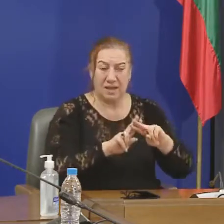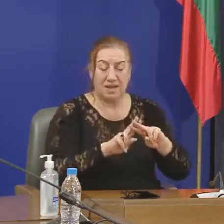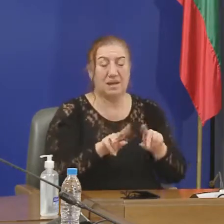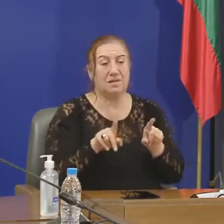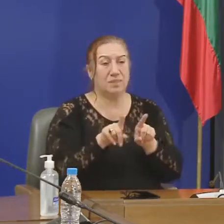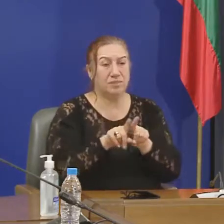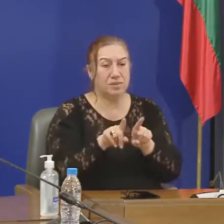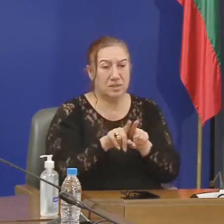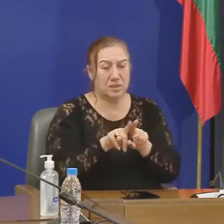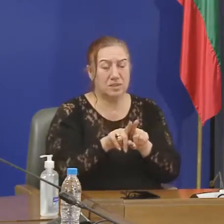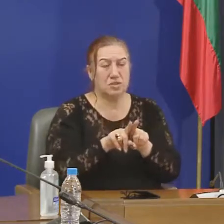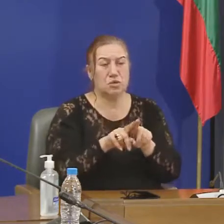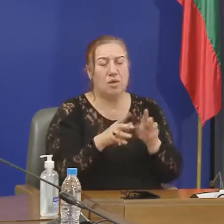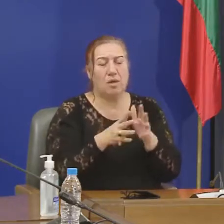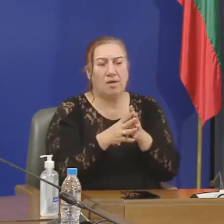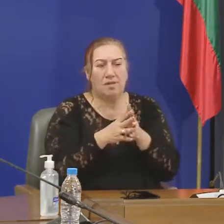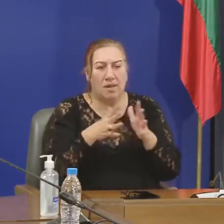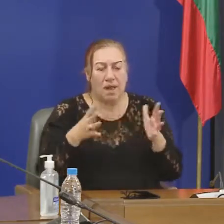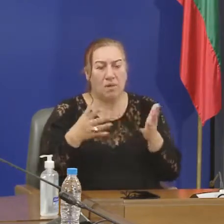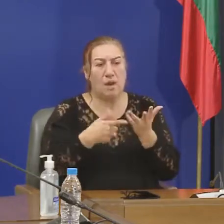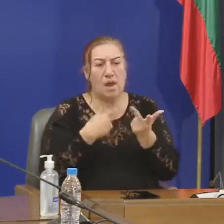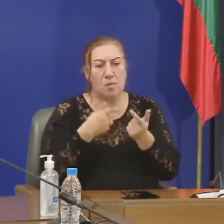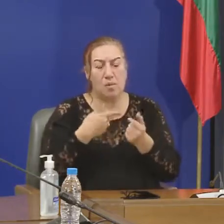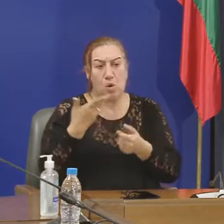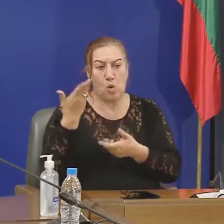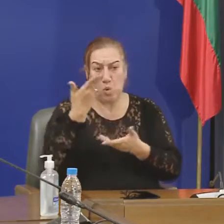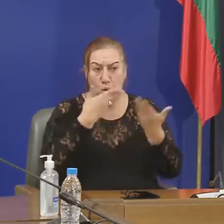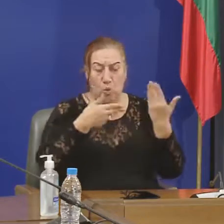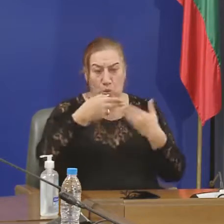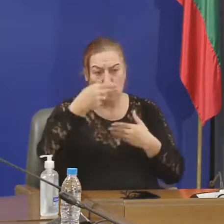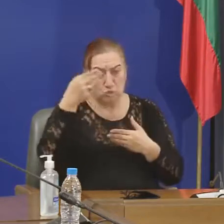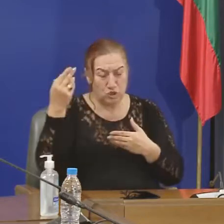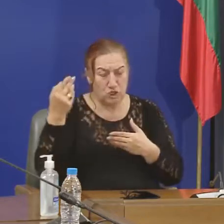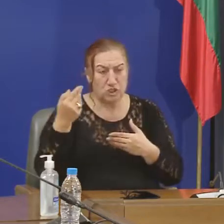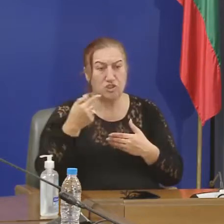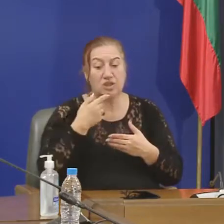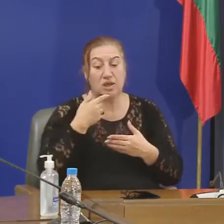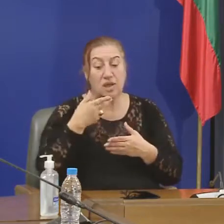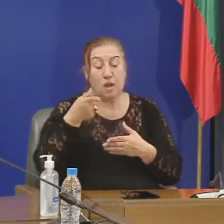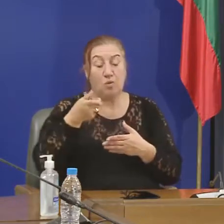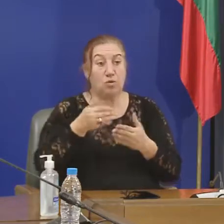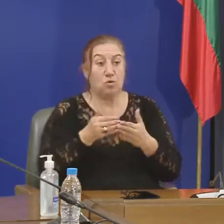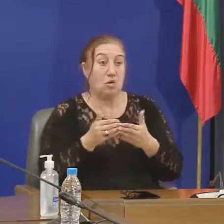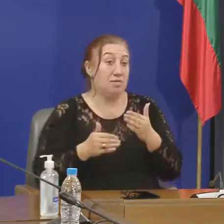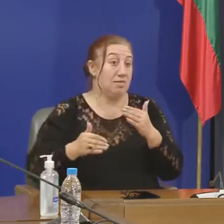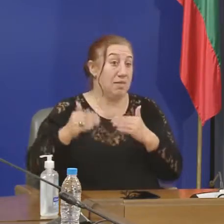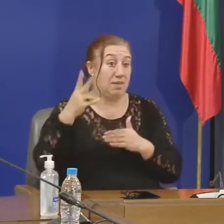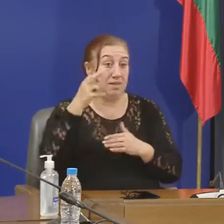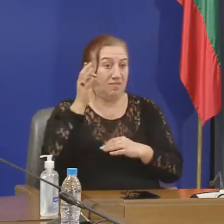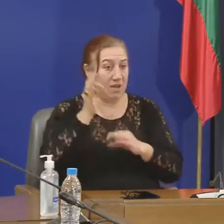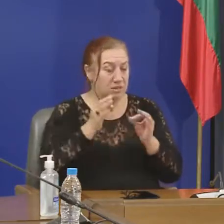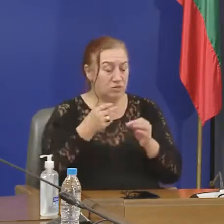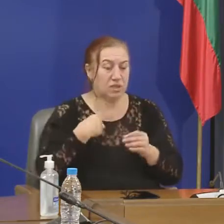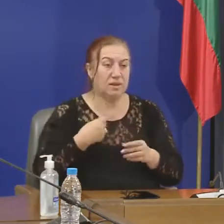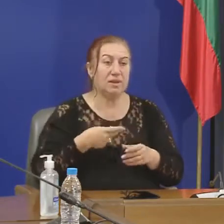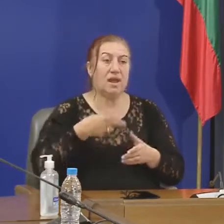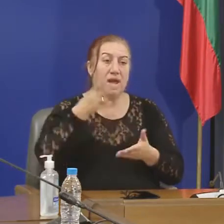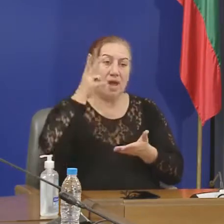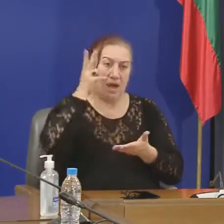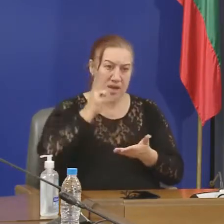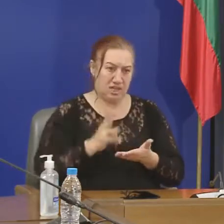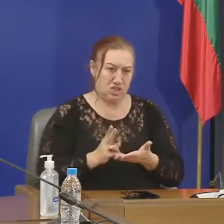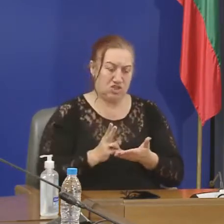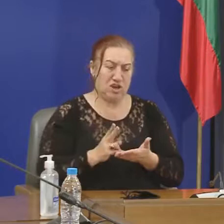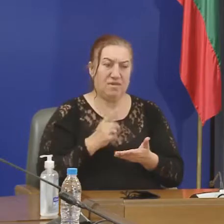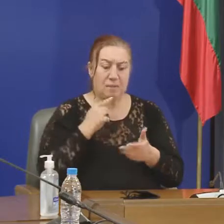най-голям брой училища, в които са минати критичните прагове. Разрешавам, към днешна дата съм разрешил